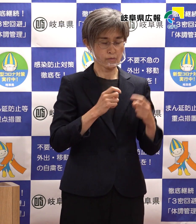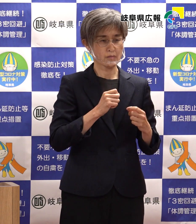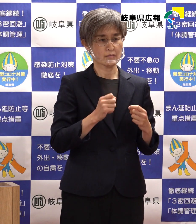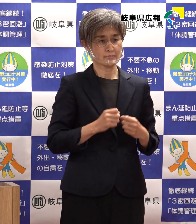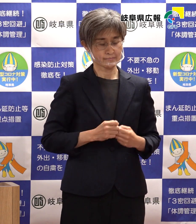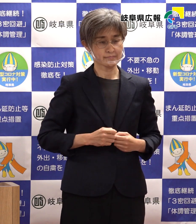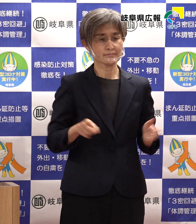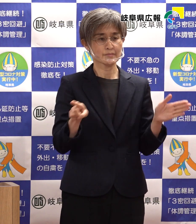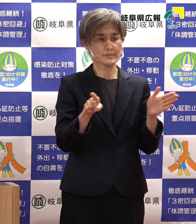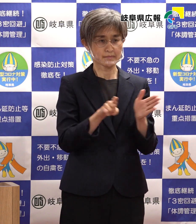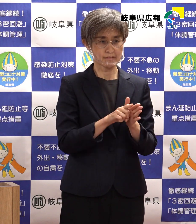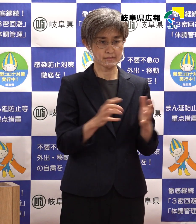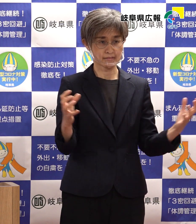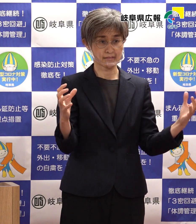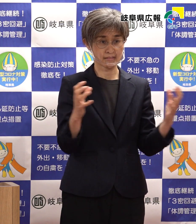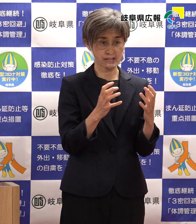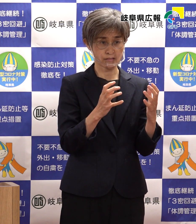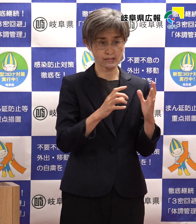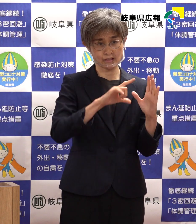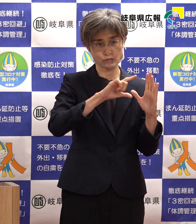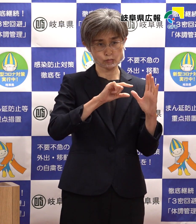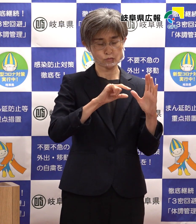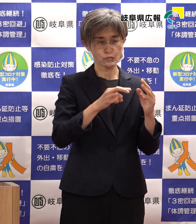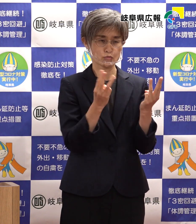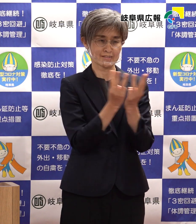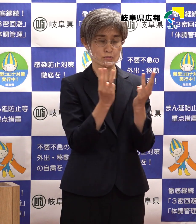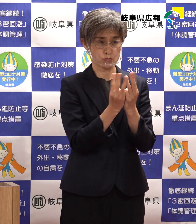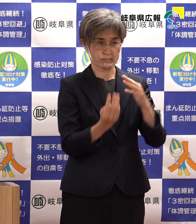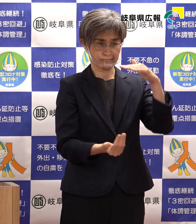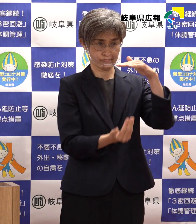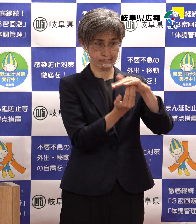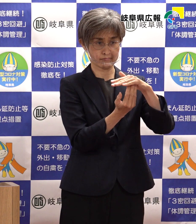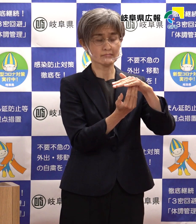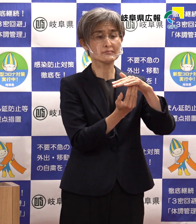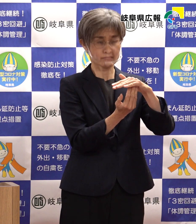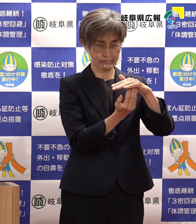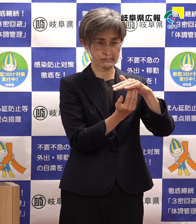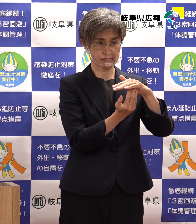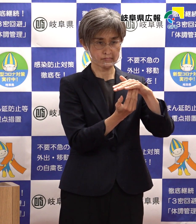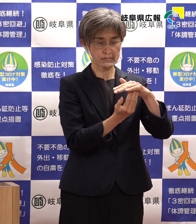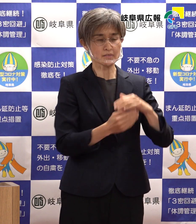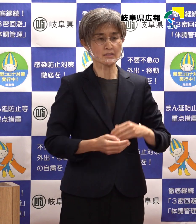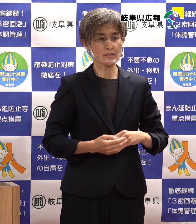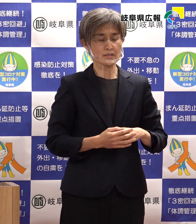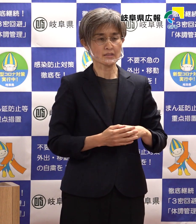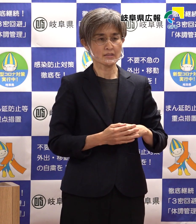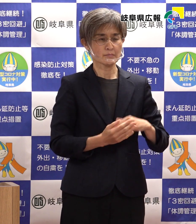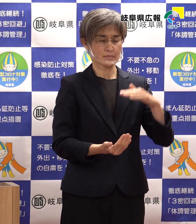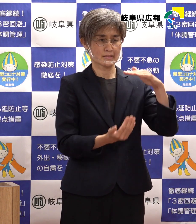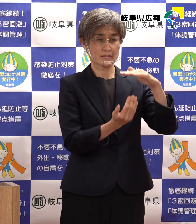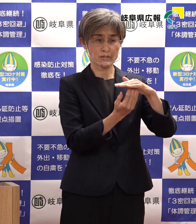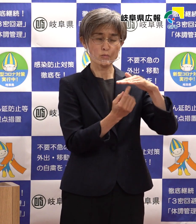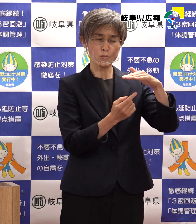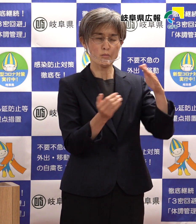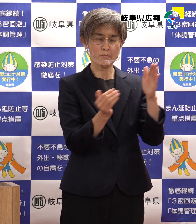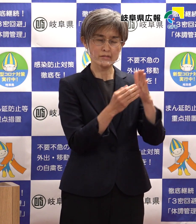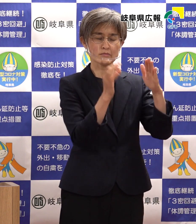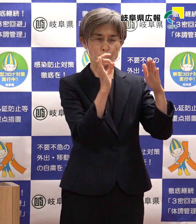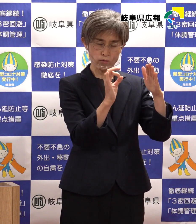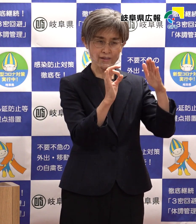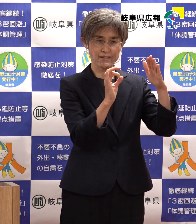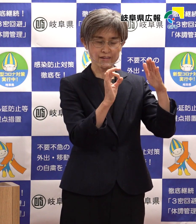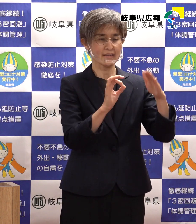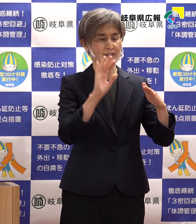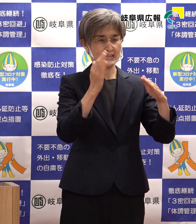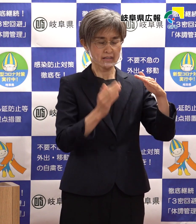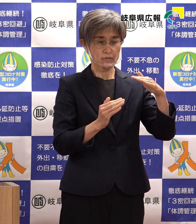容率、参加人数、ここに2つ基準がありますが、これの大きい方まではいいですよと言っておったものをですね、小さい方を、少ない